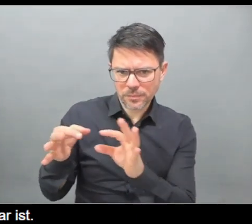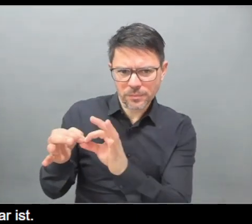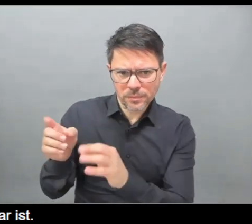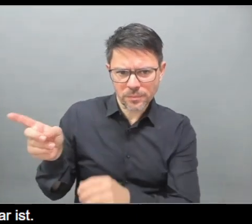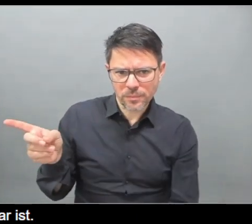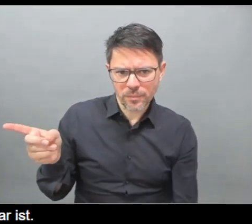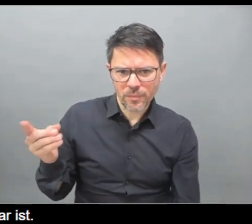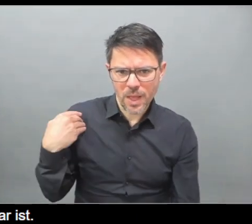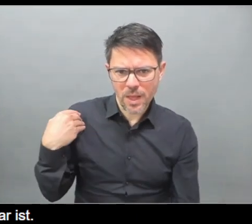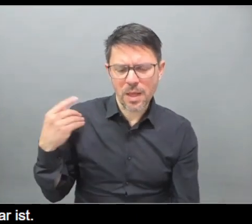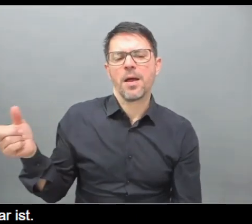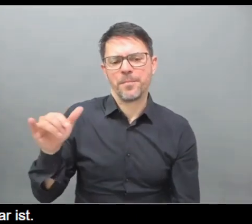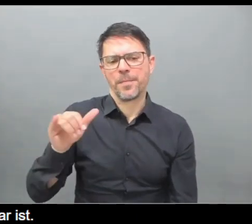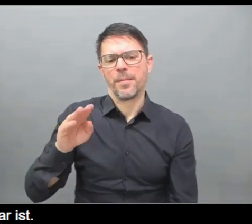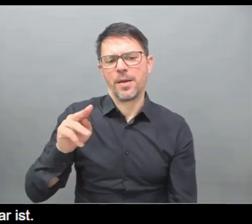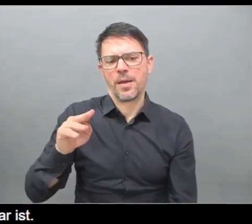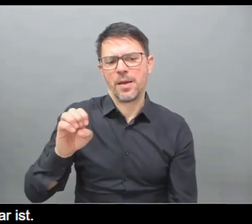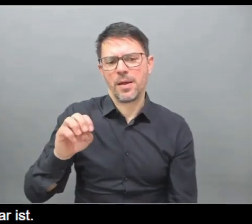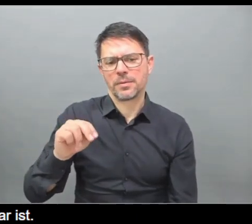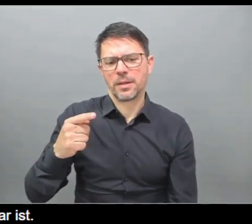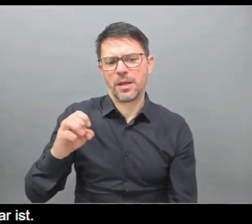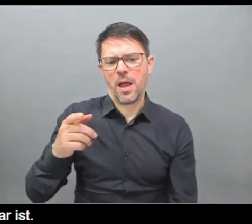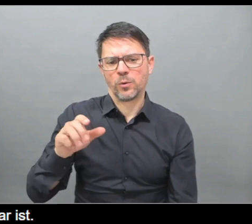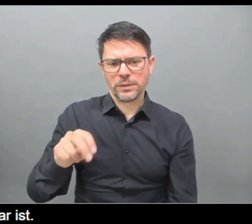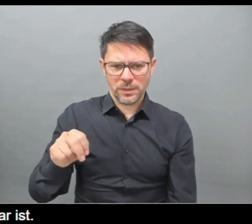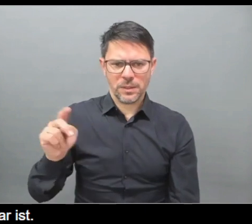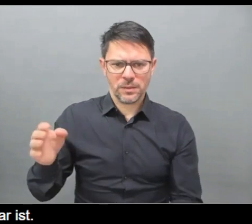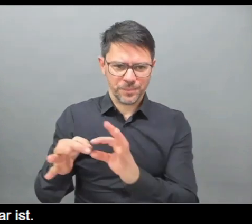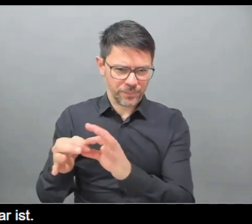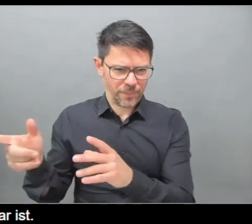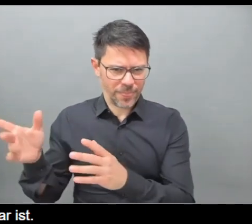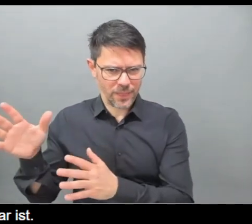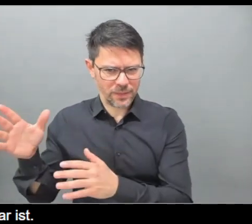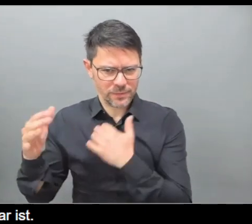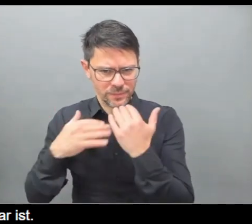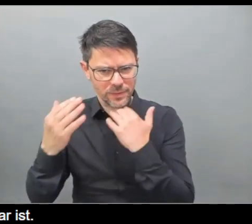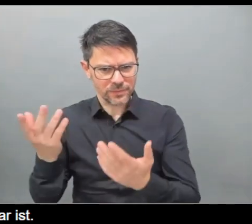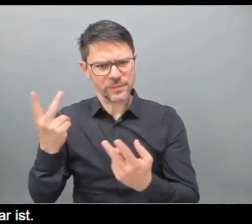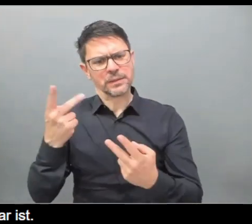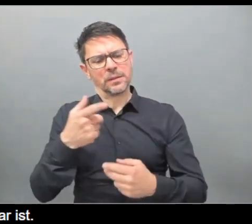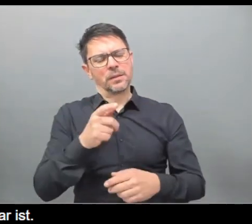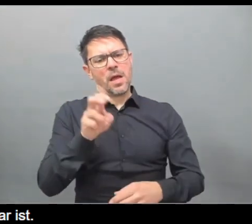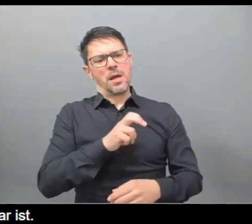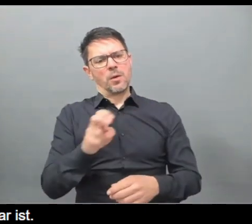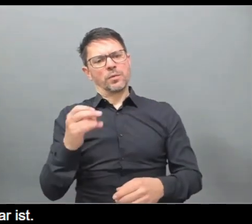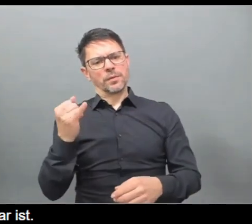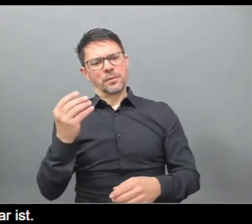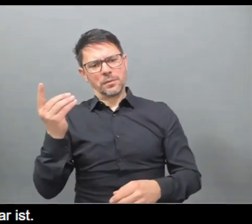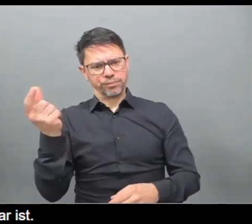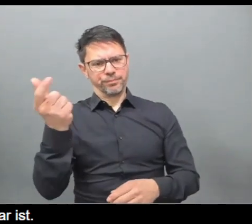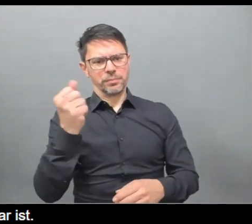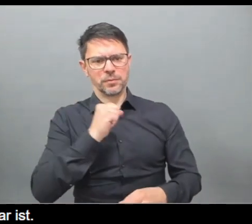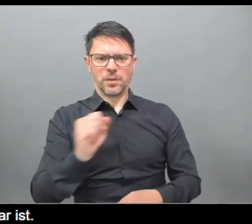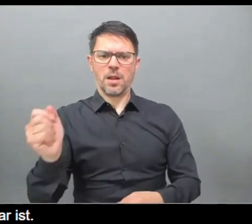was an sich schon nicht sachgerecht ist und sind an einen Formalismus gebunden, der dazu führen wird, dass diese Mittel bei weitem nicht vollständig